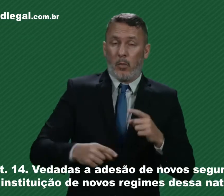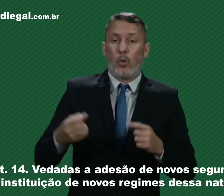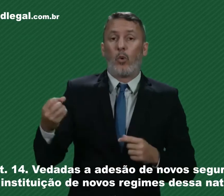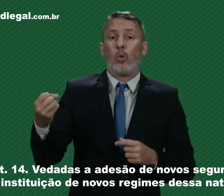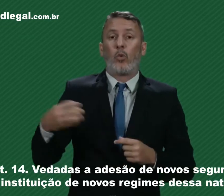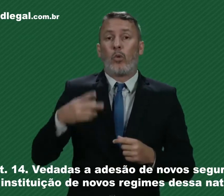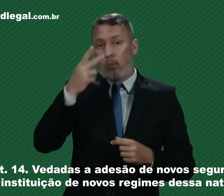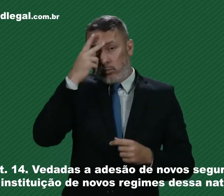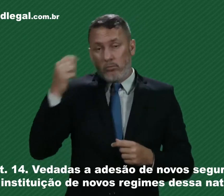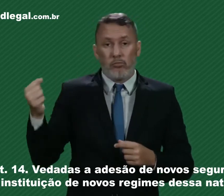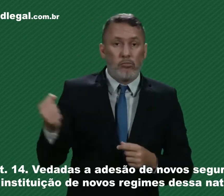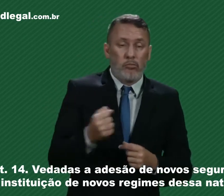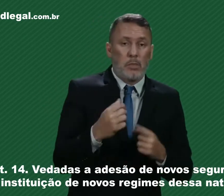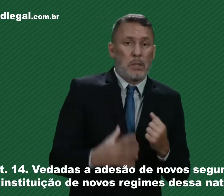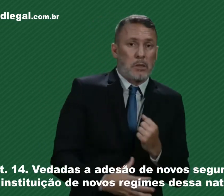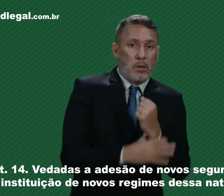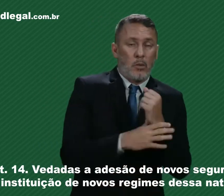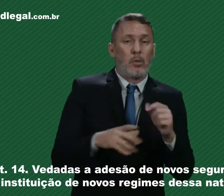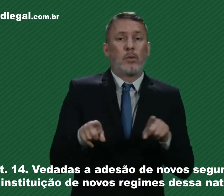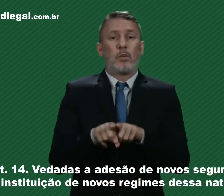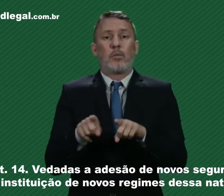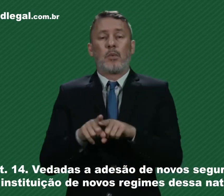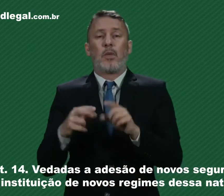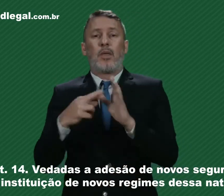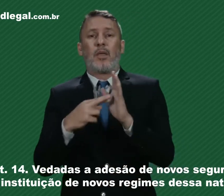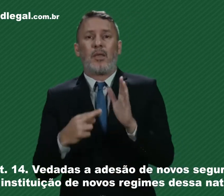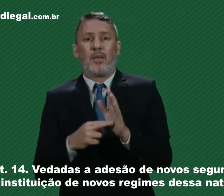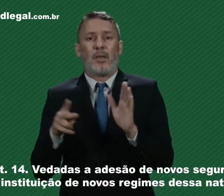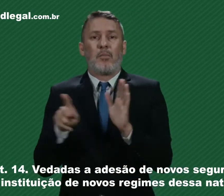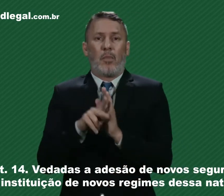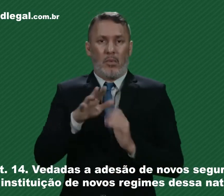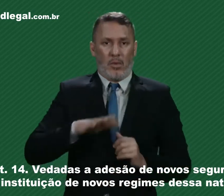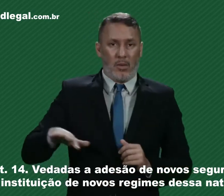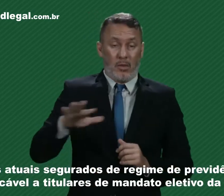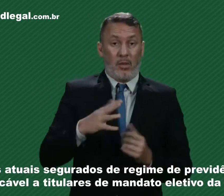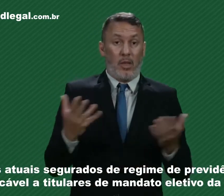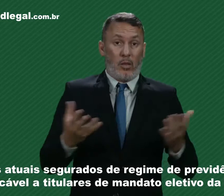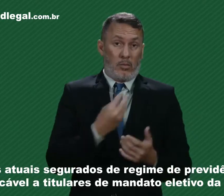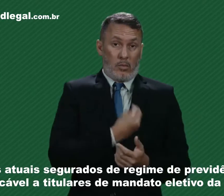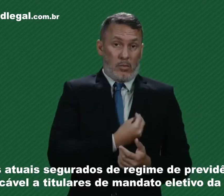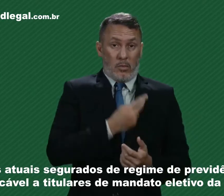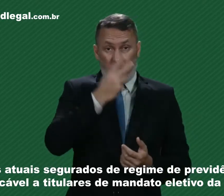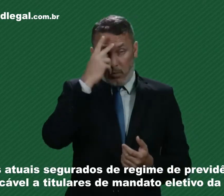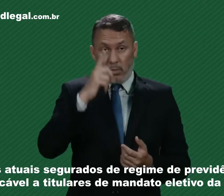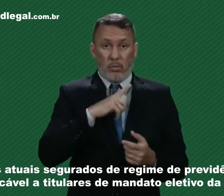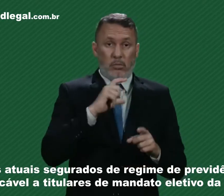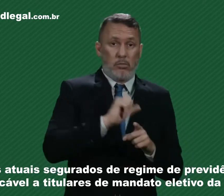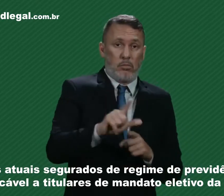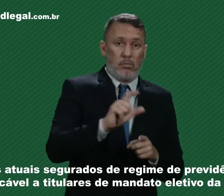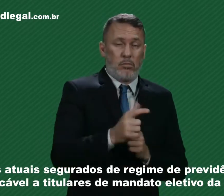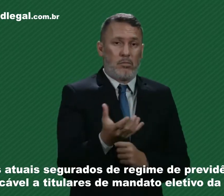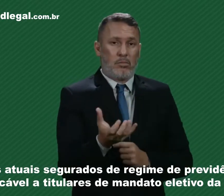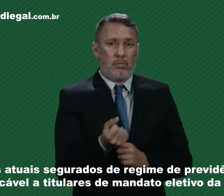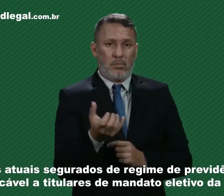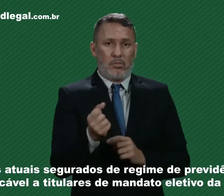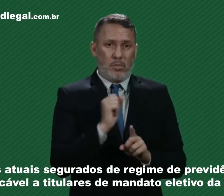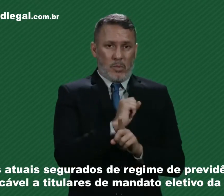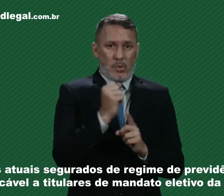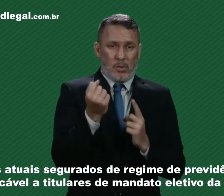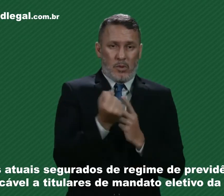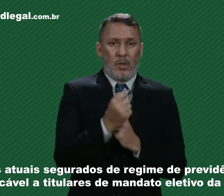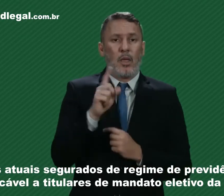adesão de novos segurados e a instituição de novos regimes dessa natureza, os atuais segurados de regime de